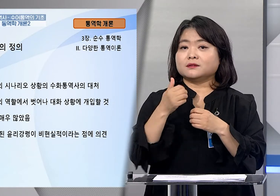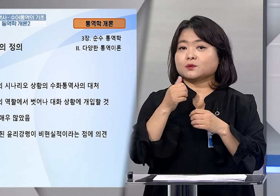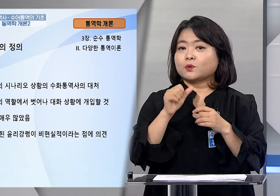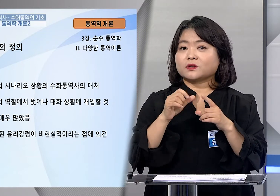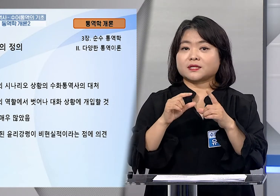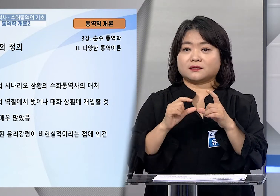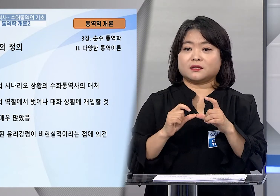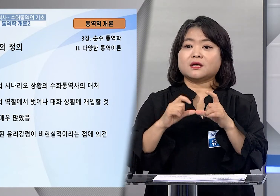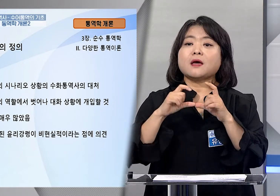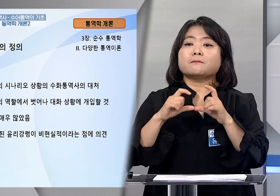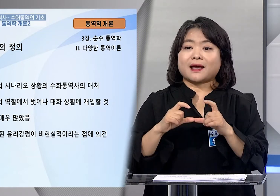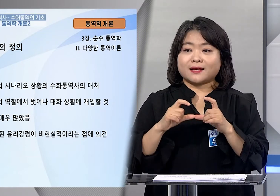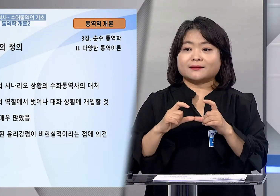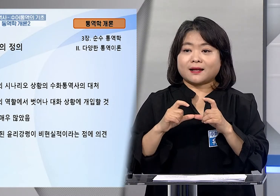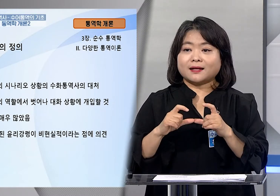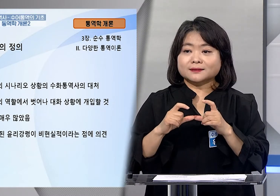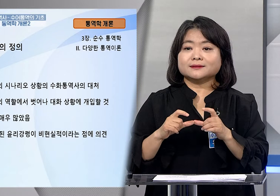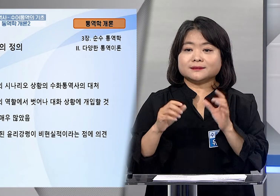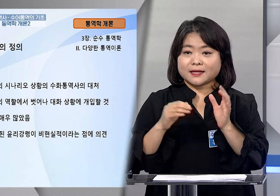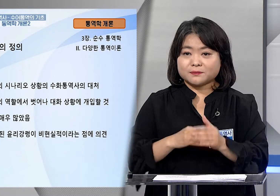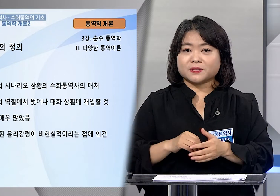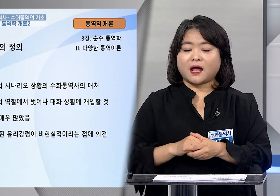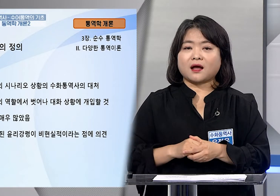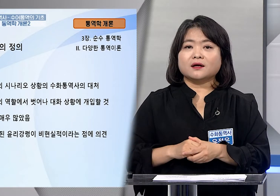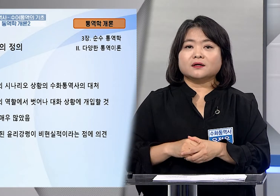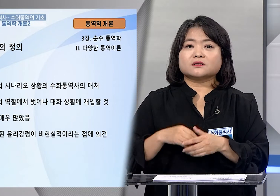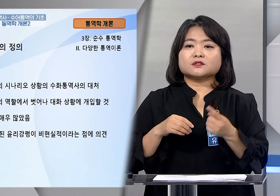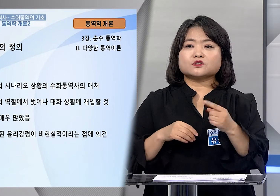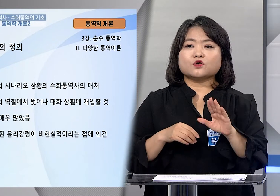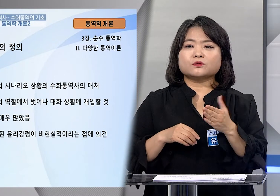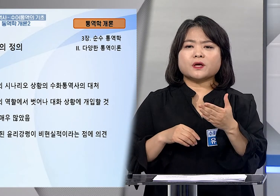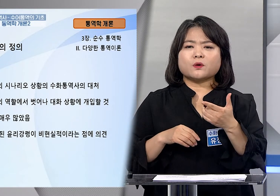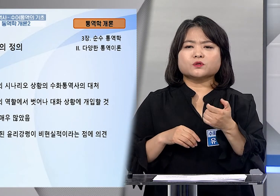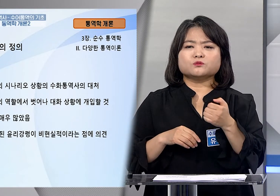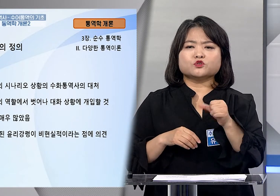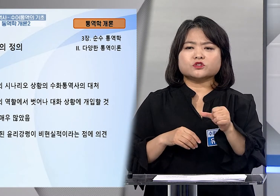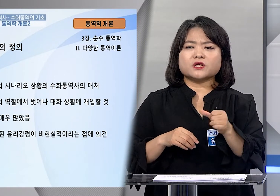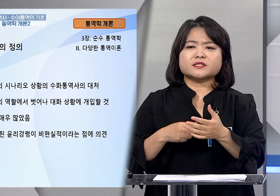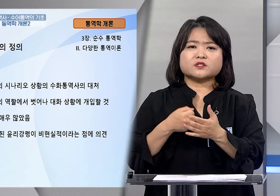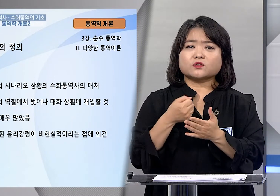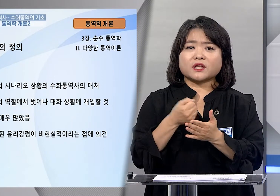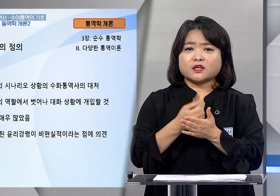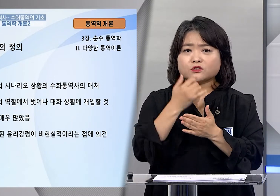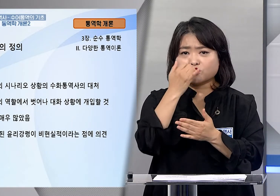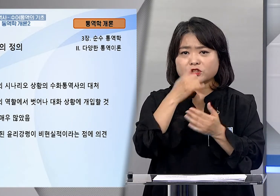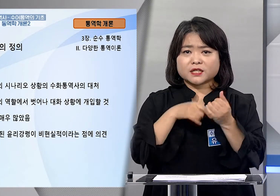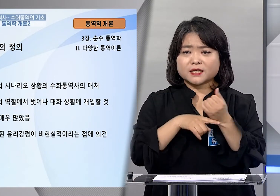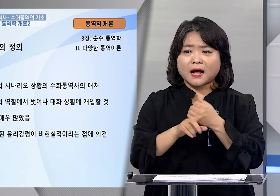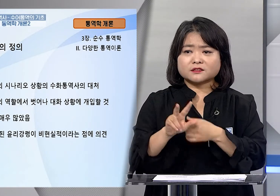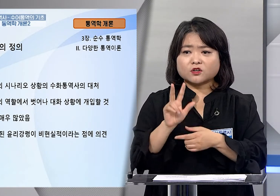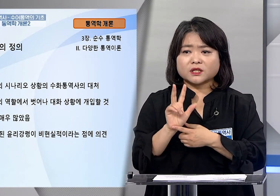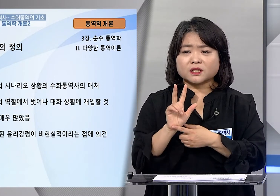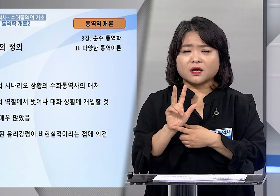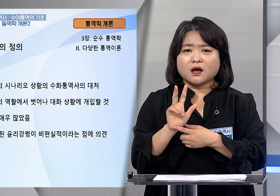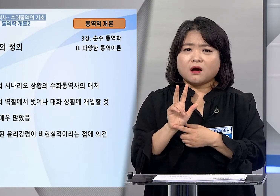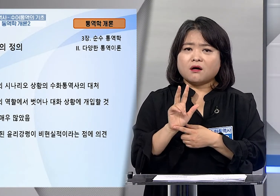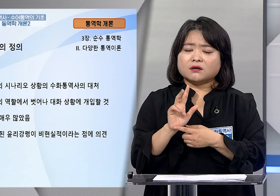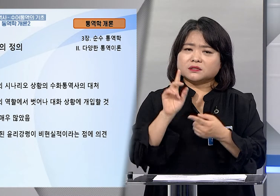통역사들이 많았다라는 얘기입니다. 그래서 1956년에 제정된 윤리 강령이 있는